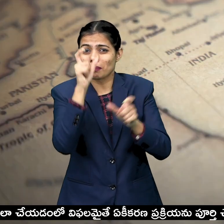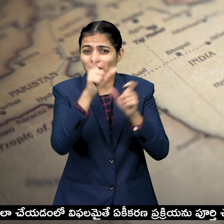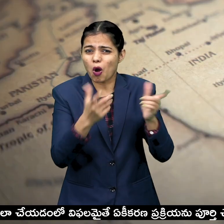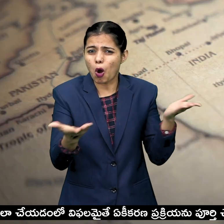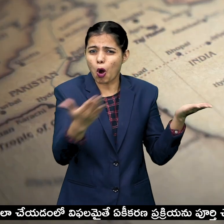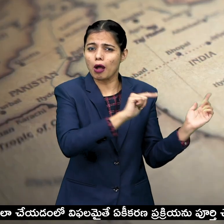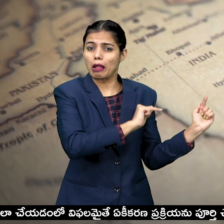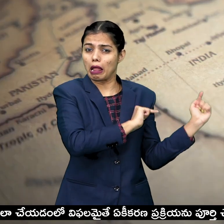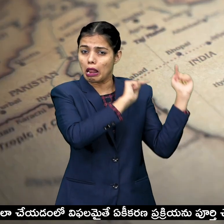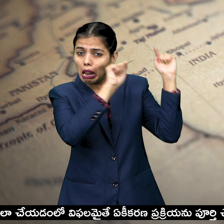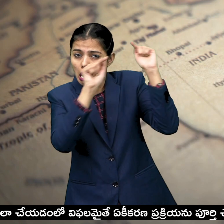ఆయన ప్రకటించారు.